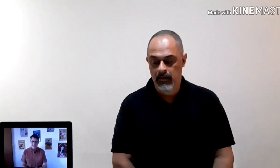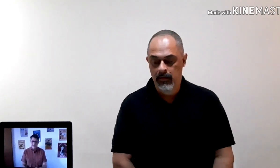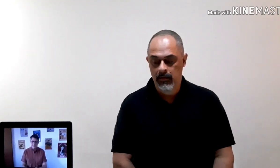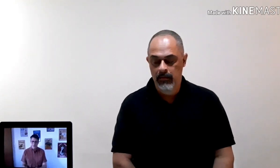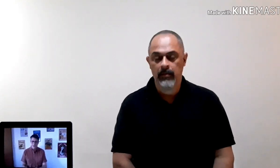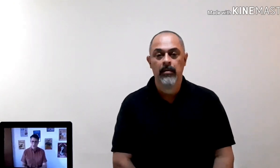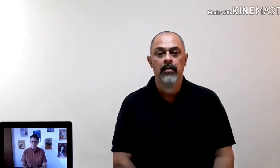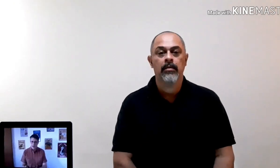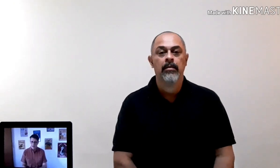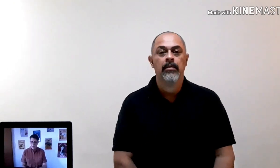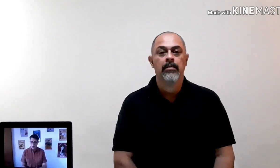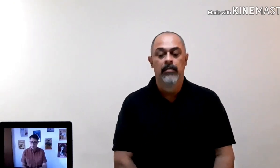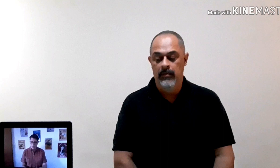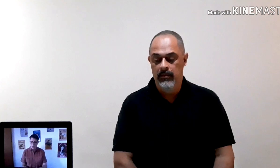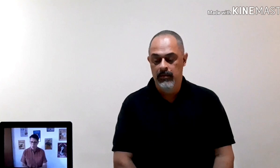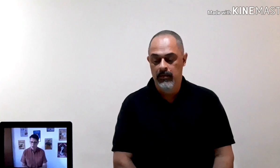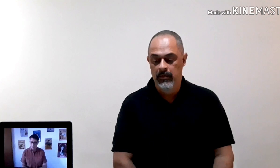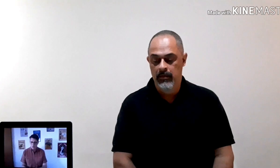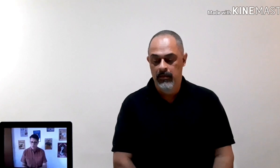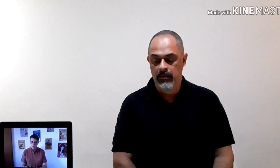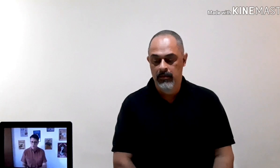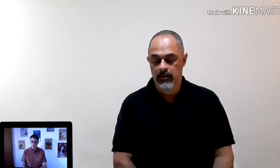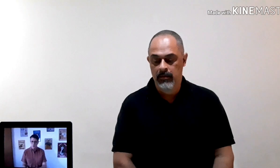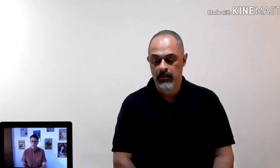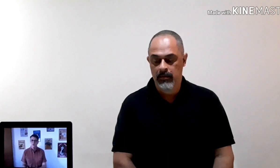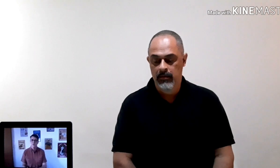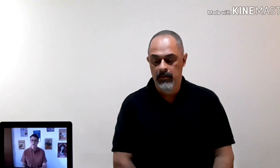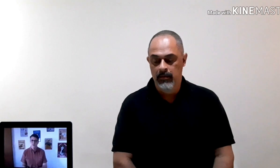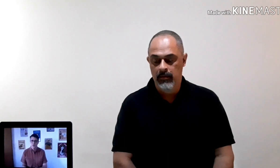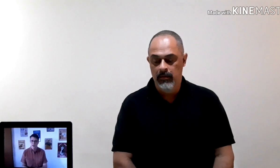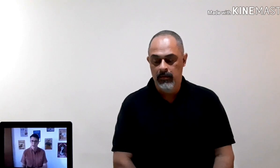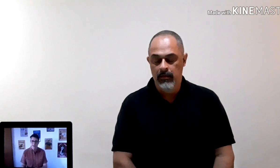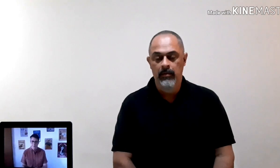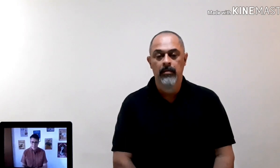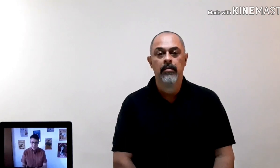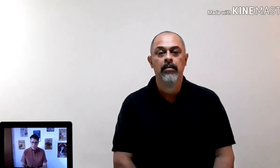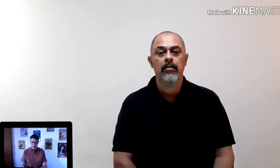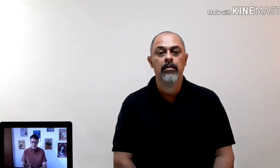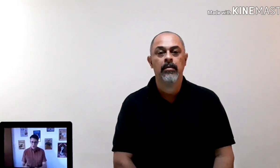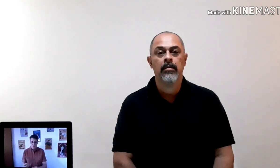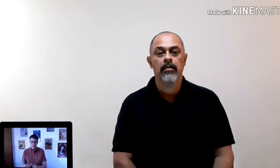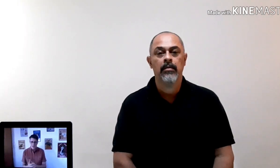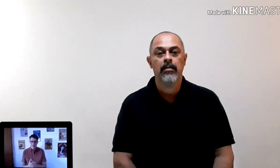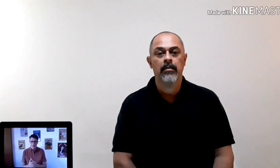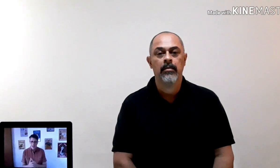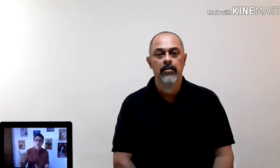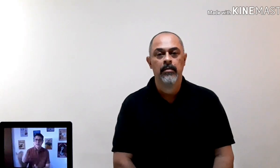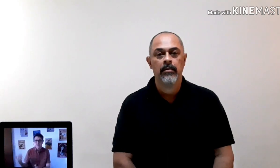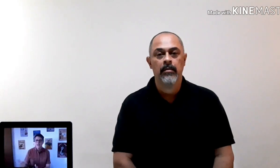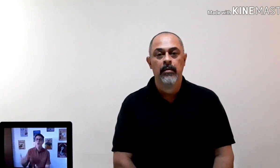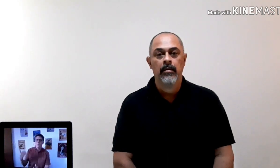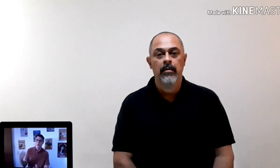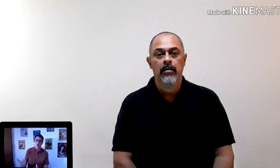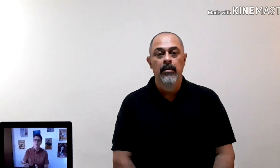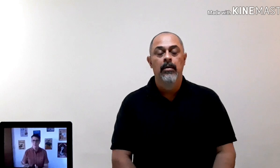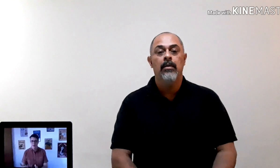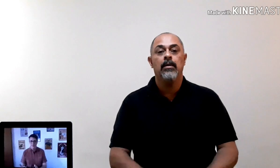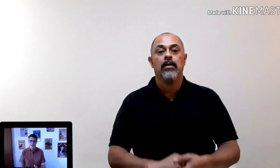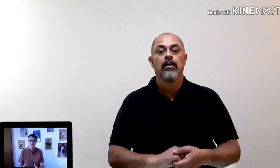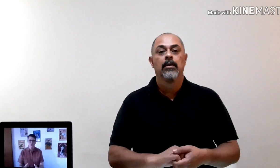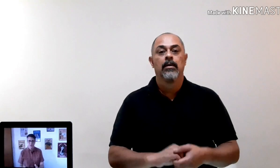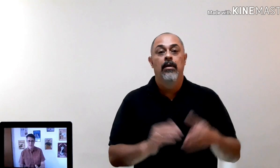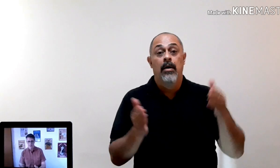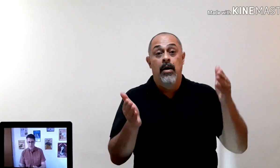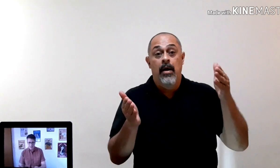Moriá. Sacrifique-o ali como um holocausto num dos montes que lhe indicarei. Então a gente vê que, dando a prova